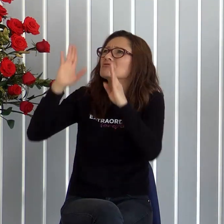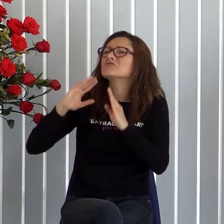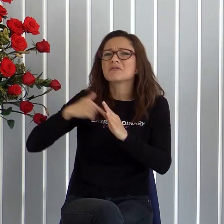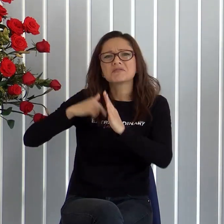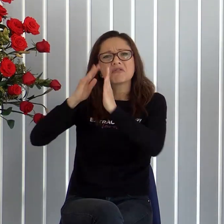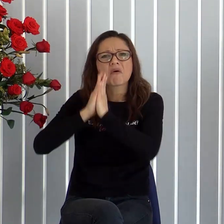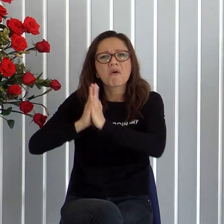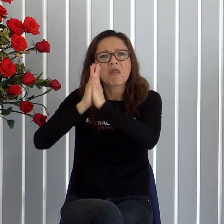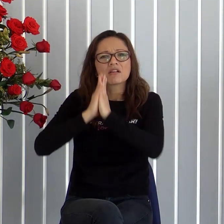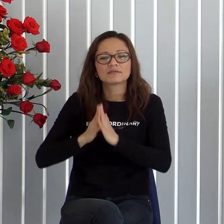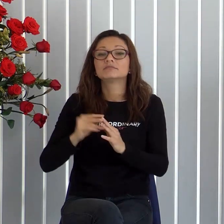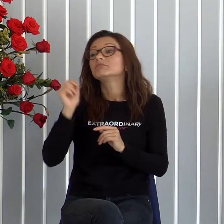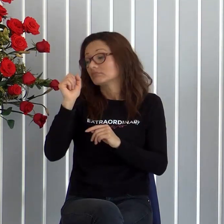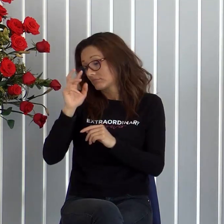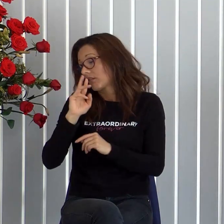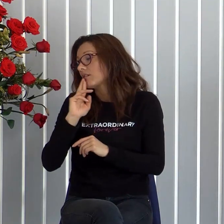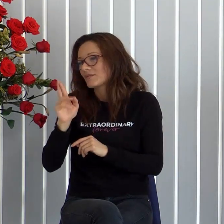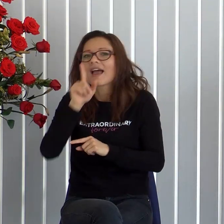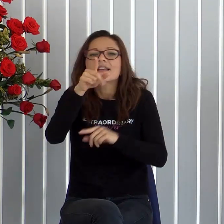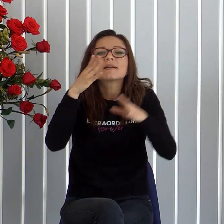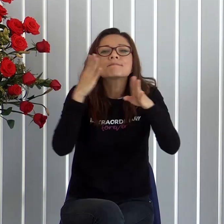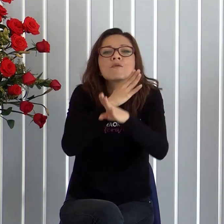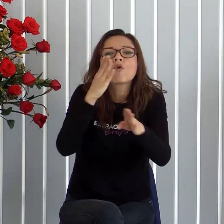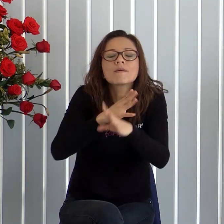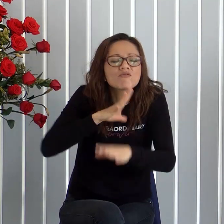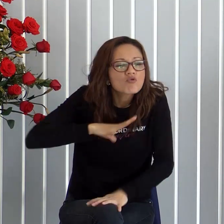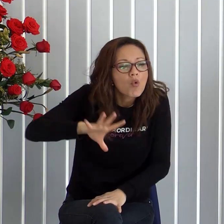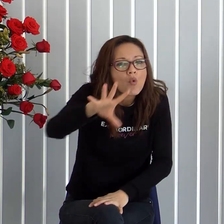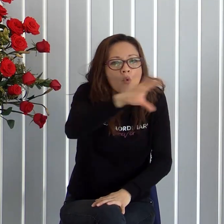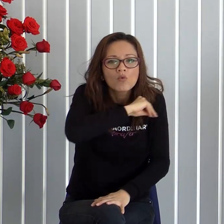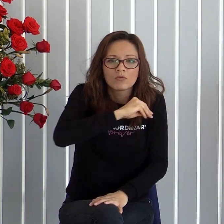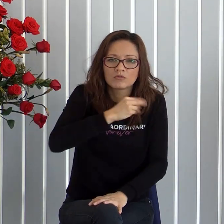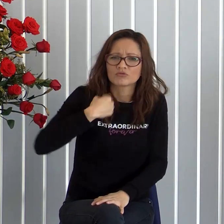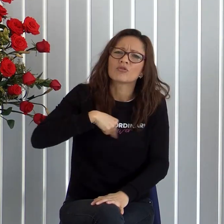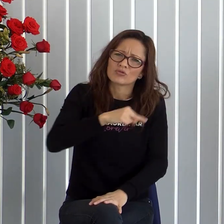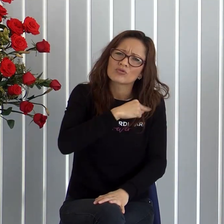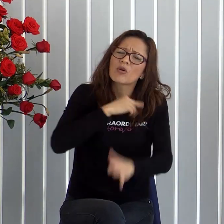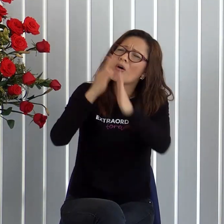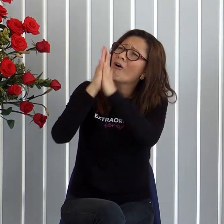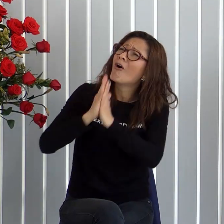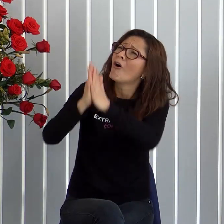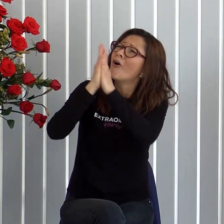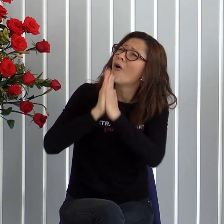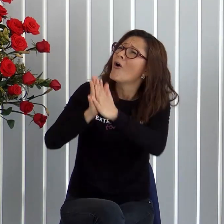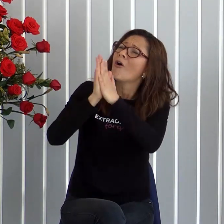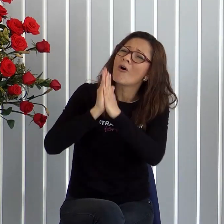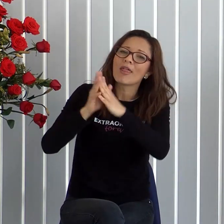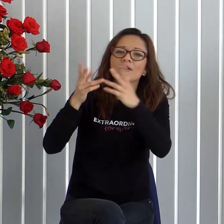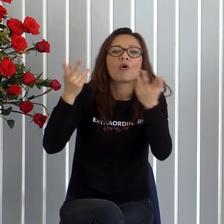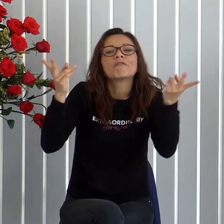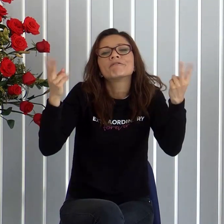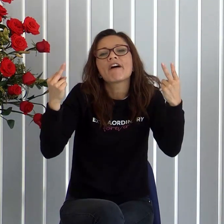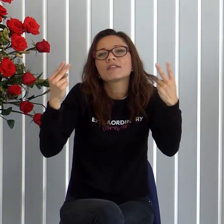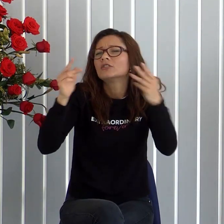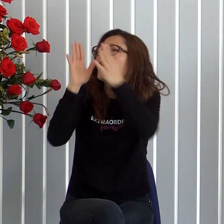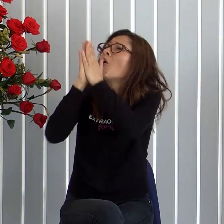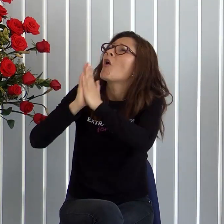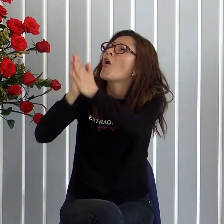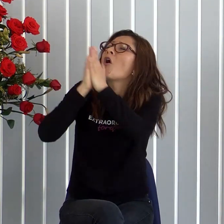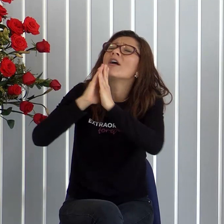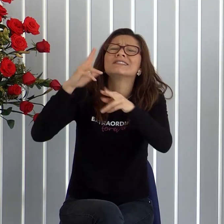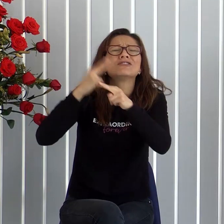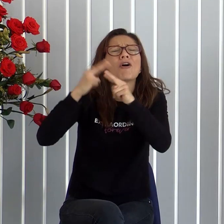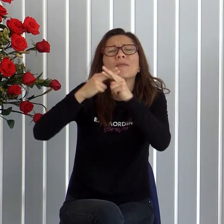oración, porque ese es nuestro problema. Que nosotros oramos vanamente, tomamos